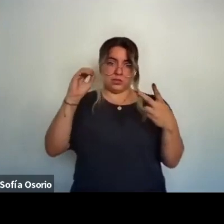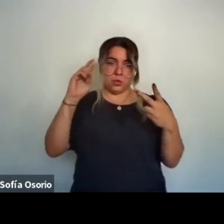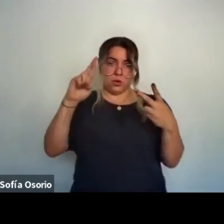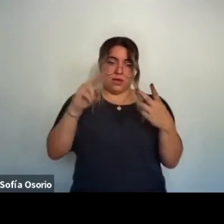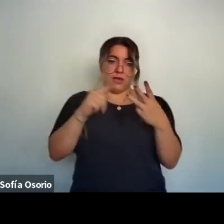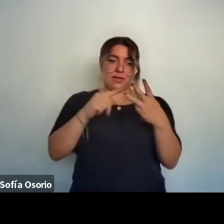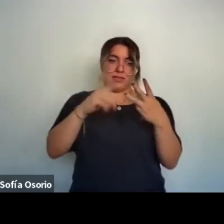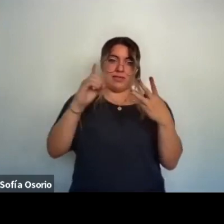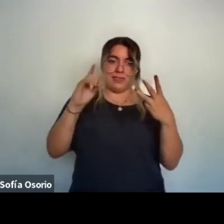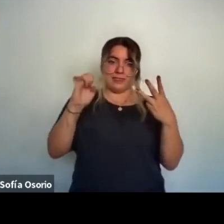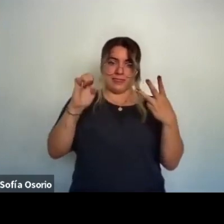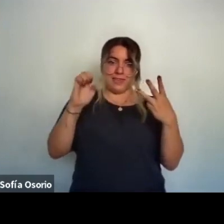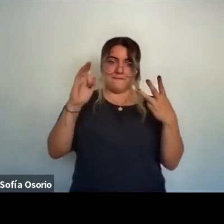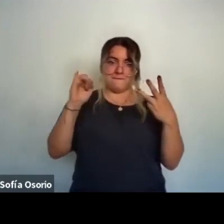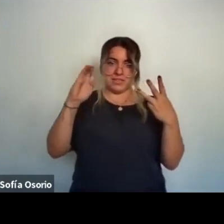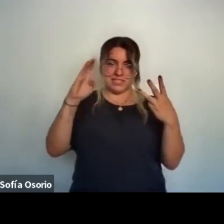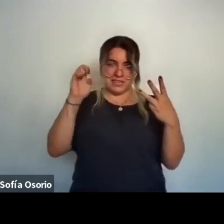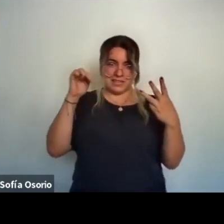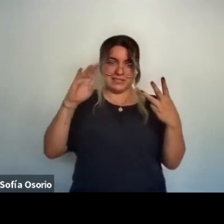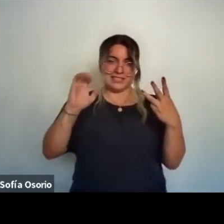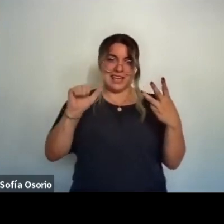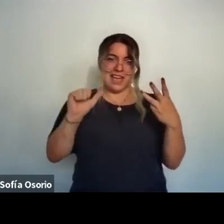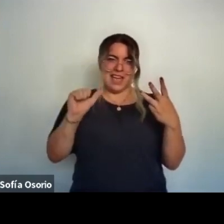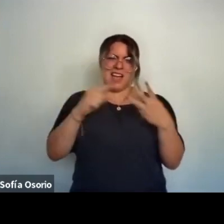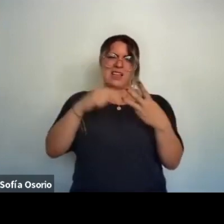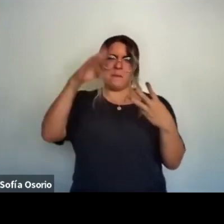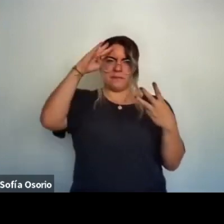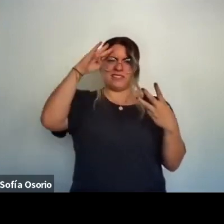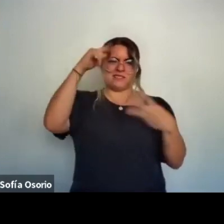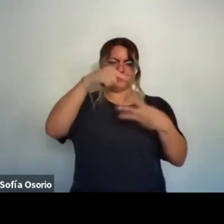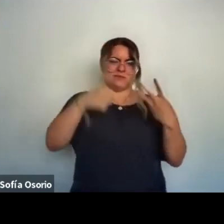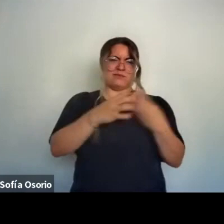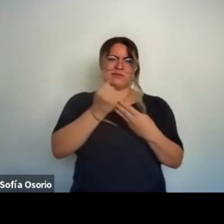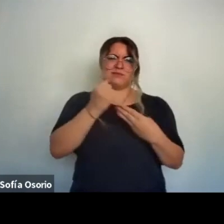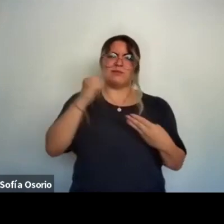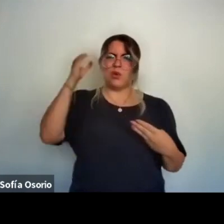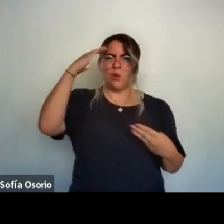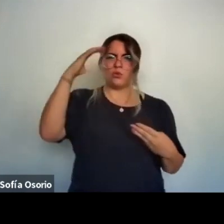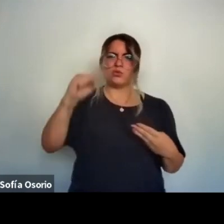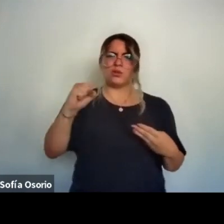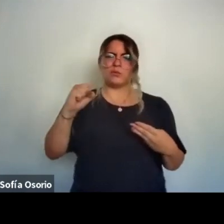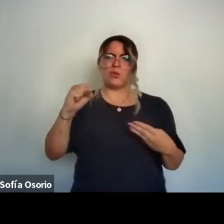también tomáramos atención del año en que está escrito, 1976.